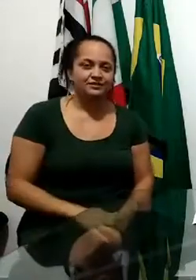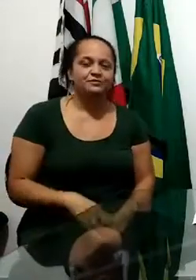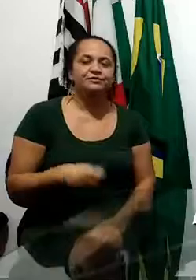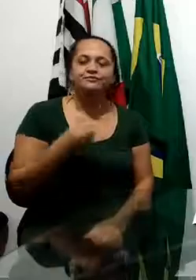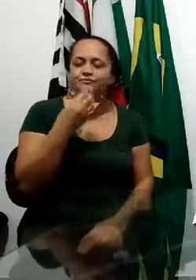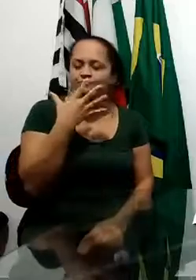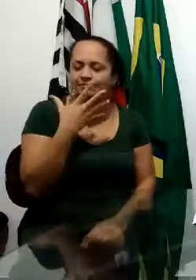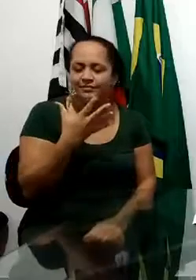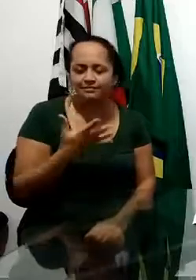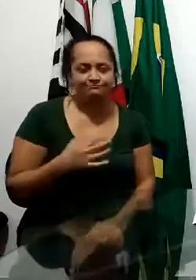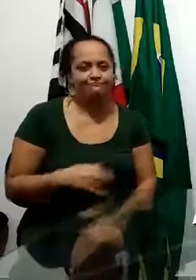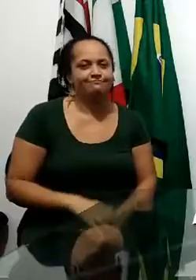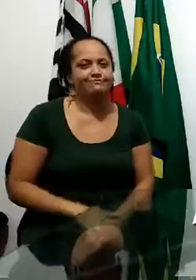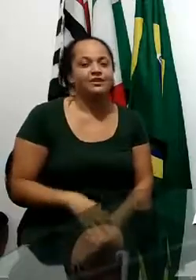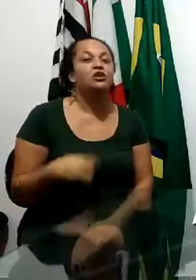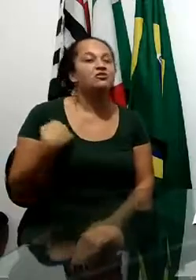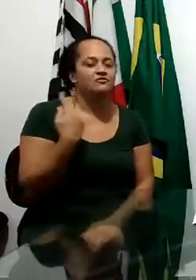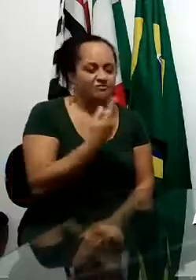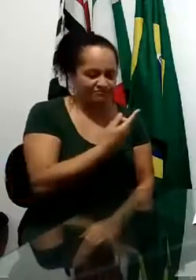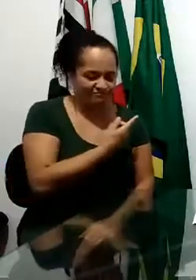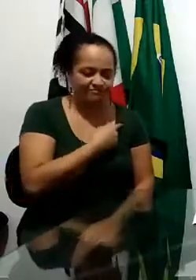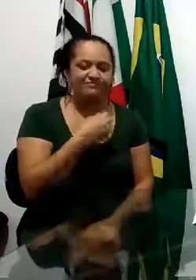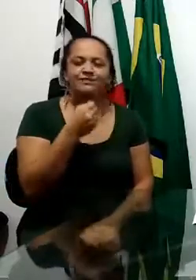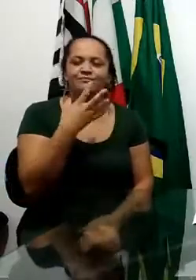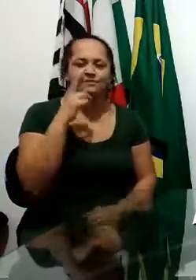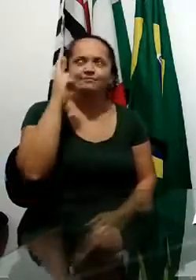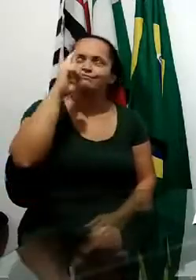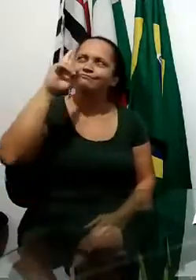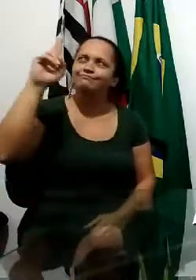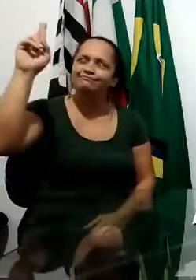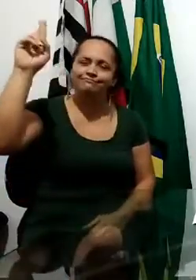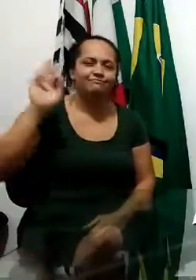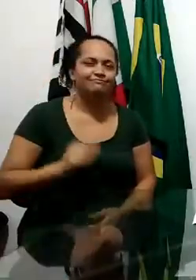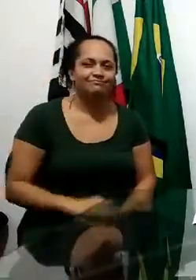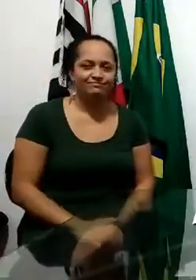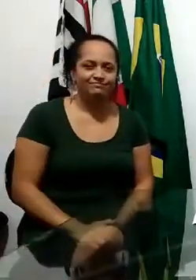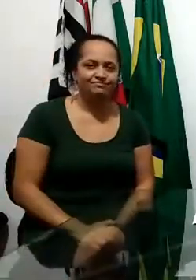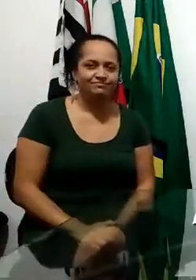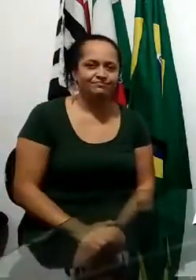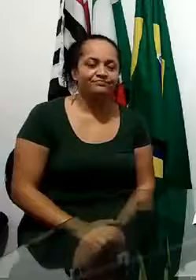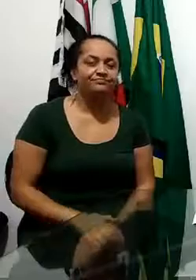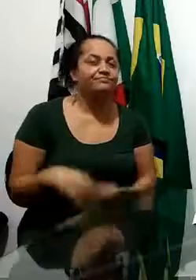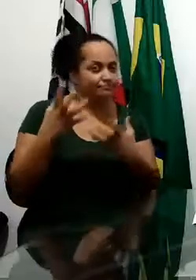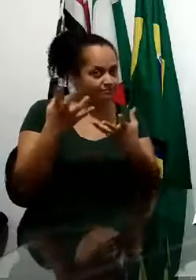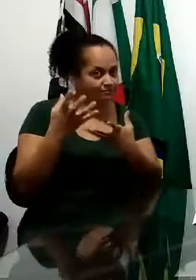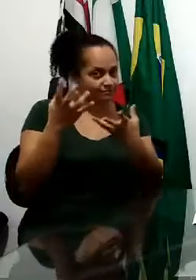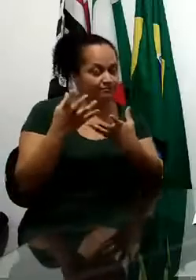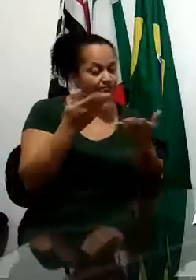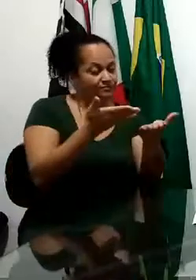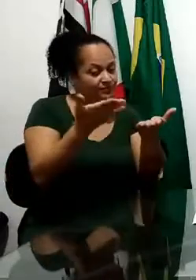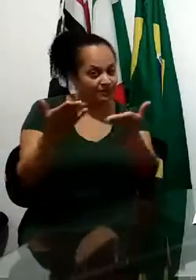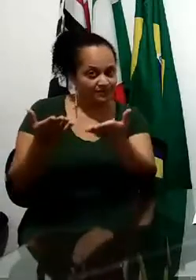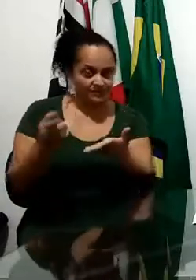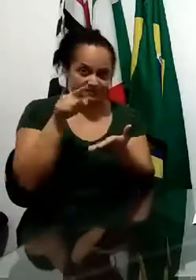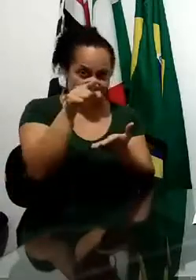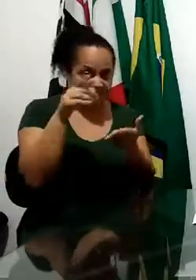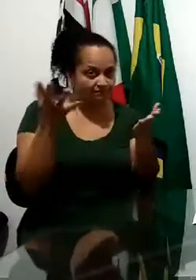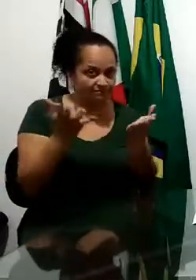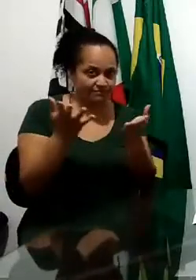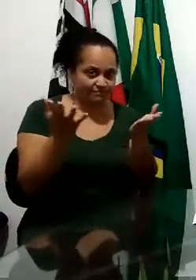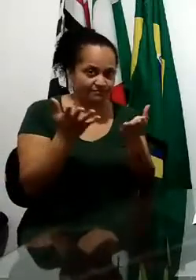mordomia. Nós somos mordomos do reino de Deus, tá bom? E eu quero convidar você agora nesse